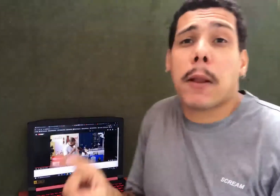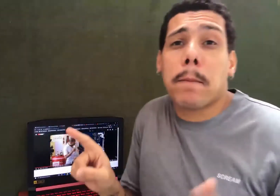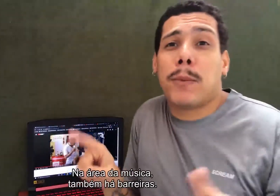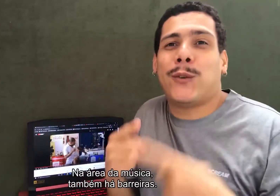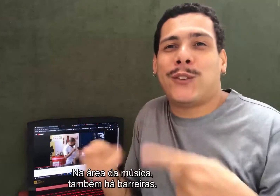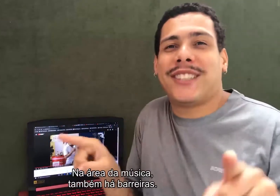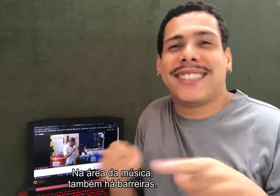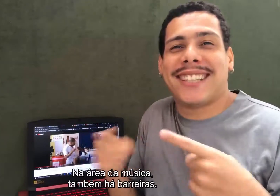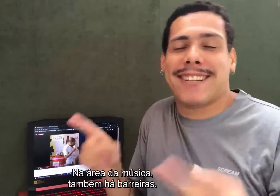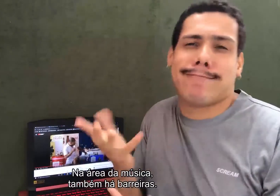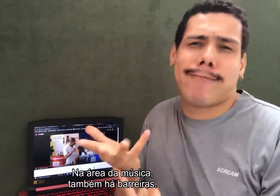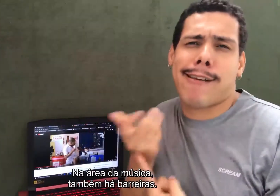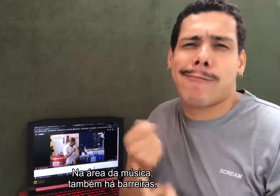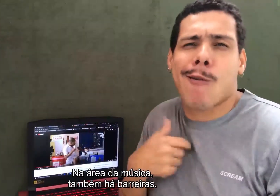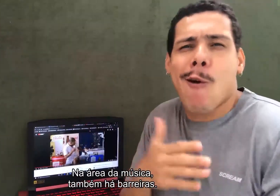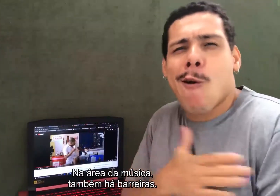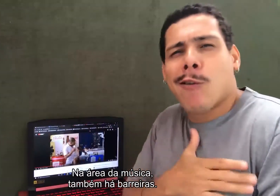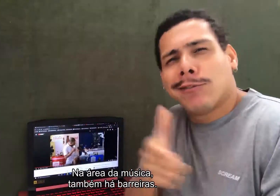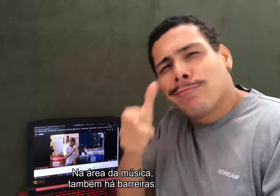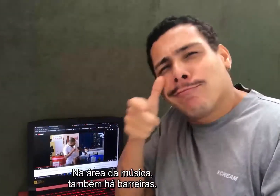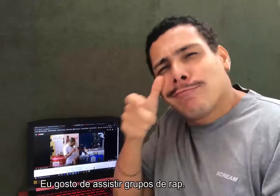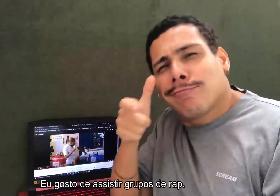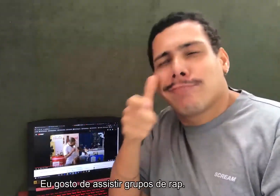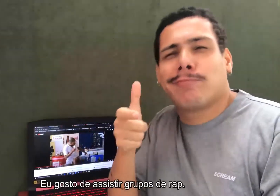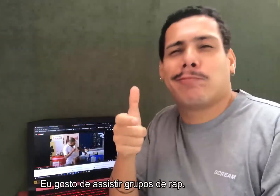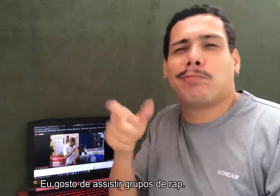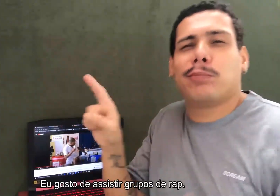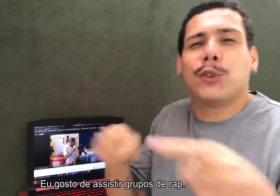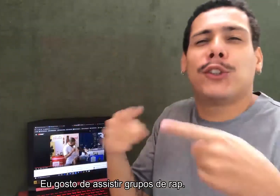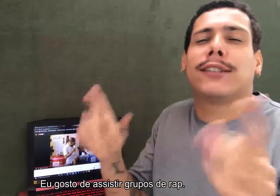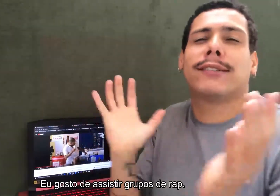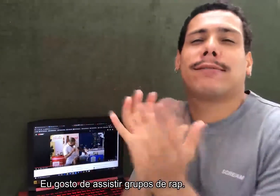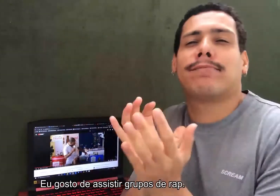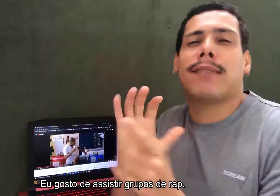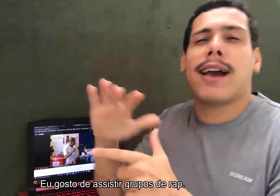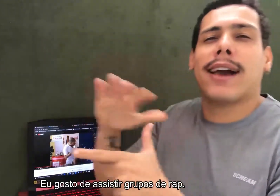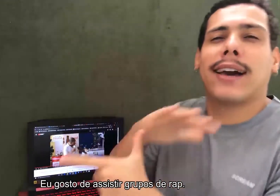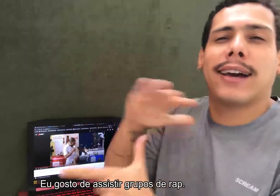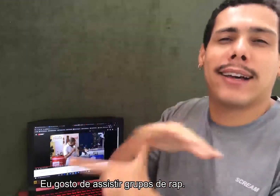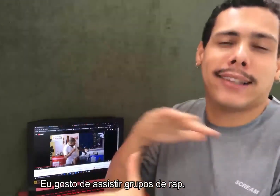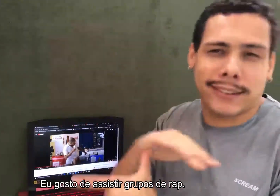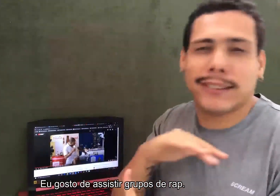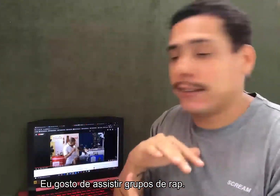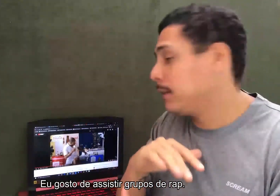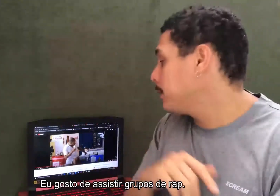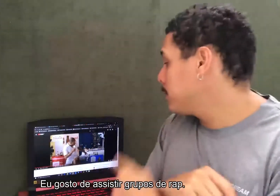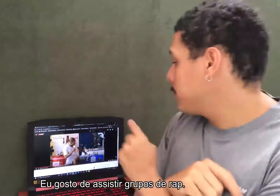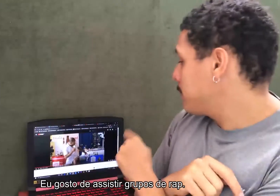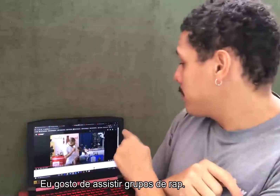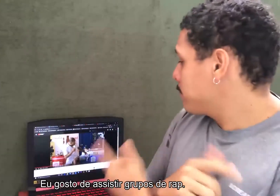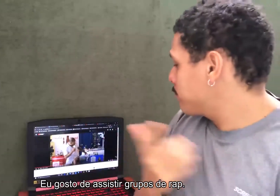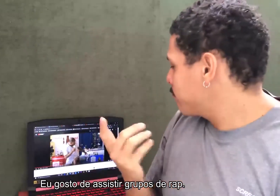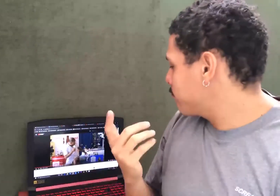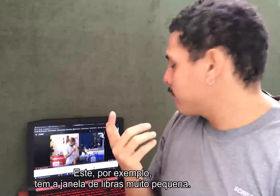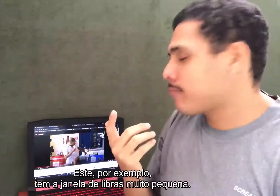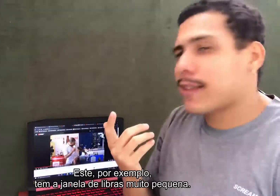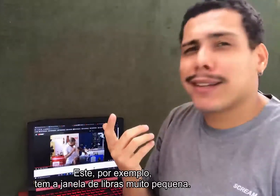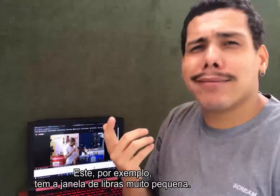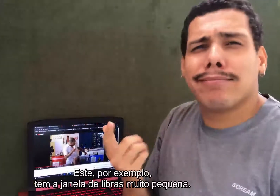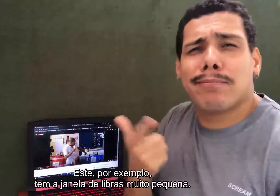Na área da música, também há barreiras. Eu gosto de assistir grupos de rap. Esse, por exemplo,